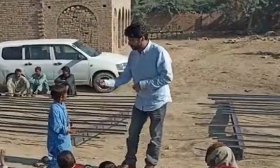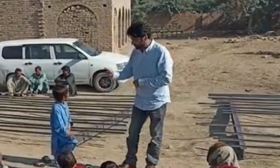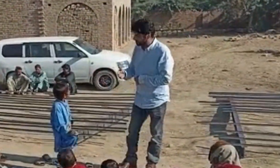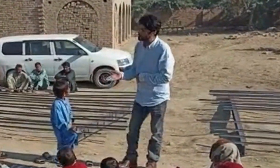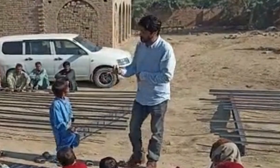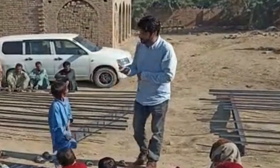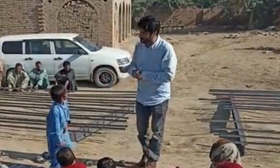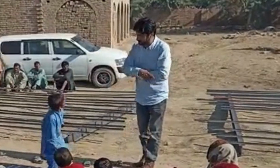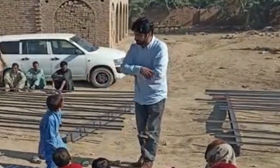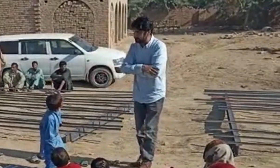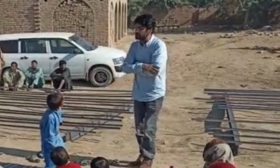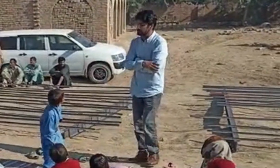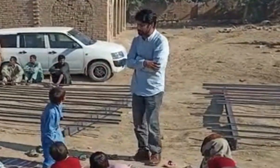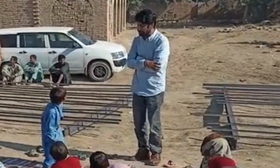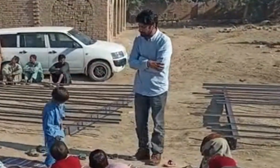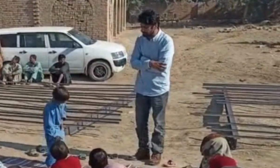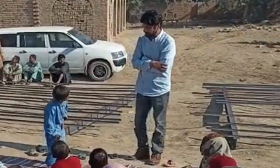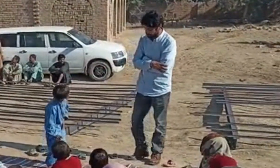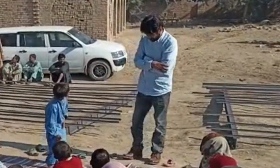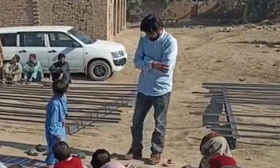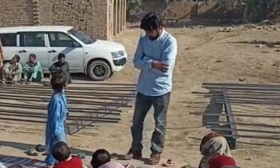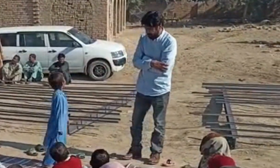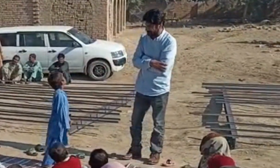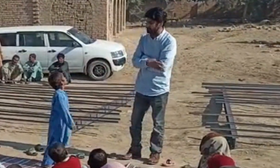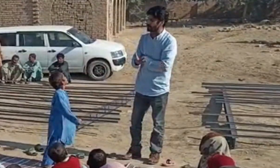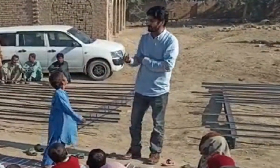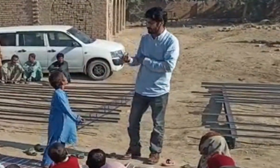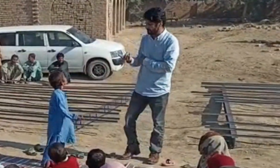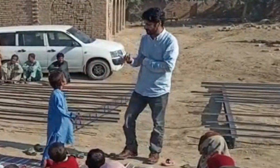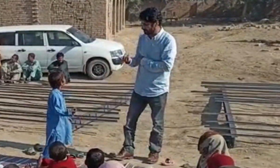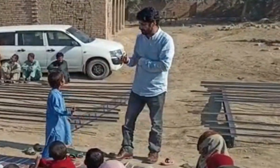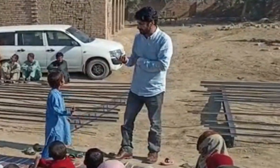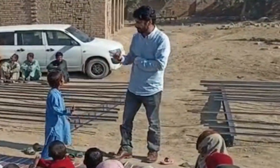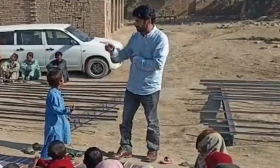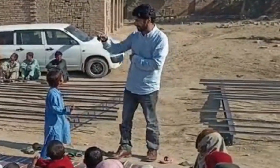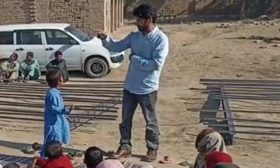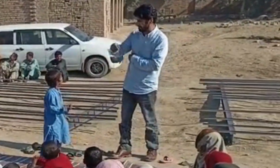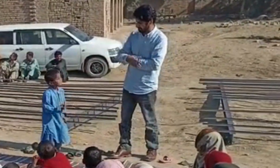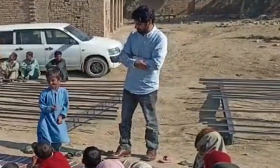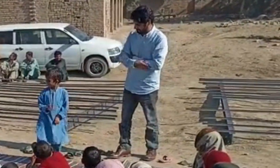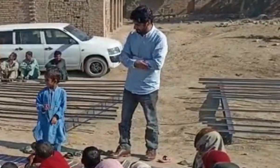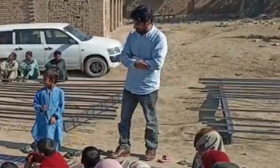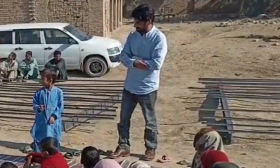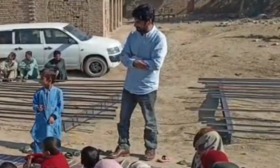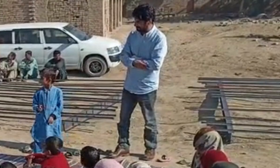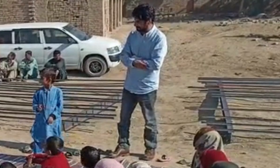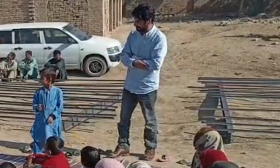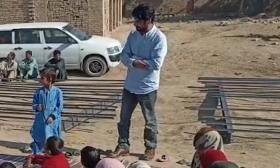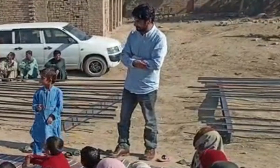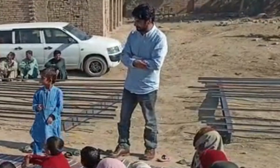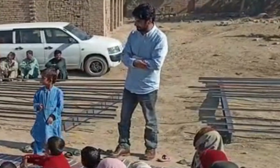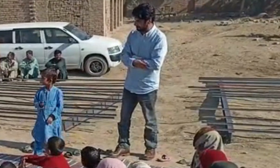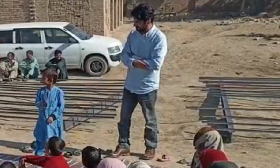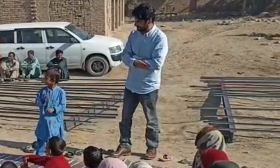سی محنت کی جائے تو یہ ایک اچھے مقام پر پہنچ سکتے ہیں ایک اچھی تعلیم لے سکتے ہیں اس کے پیچھے آپ کو